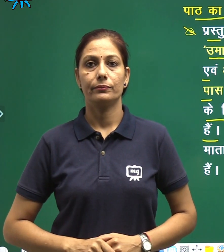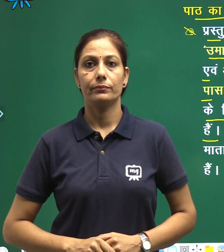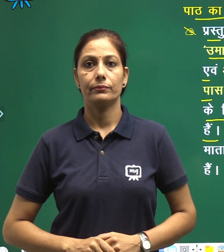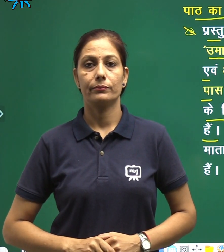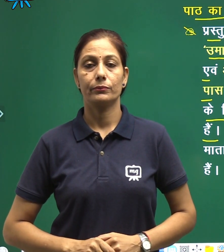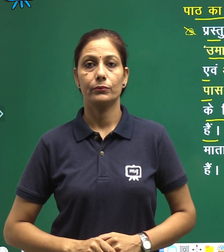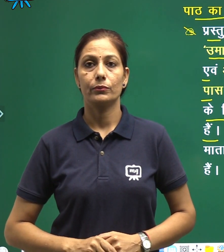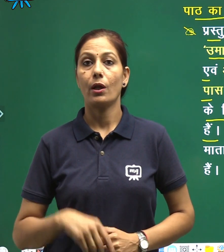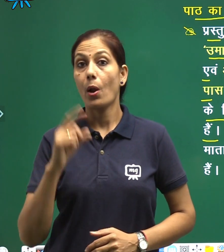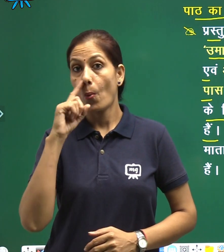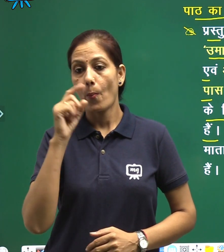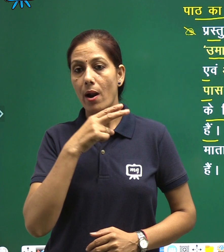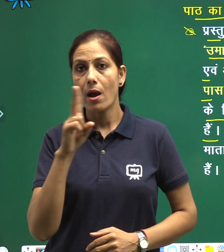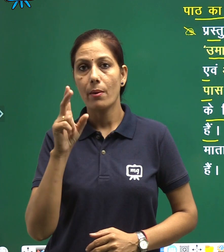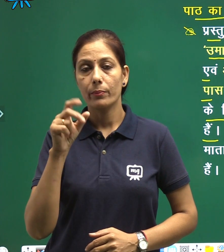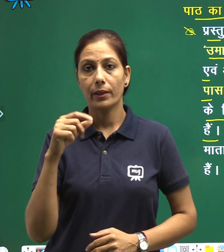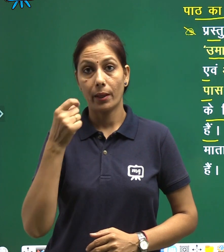उमा के पिताजी